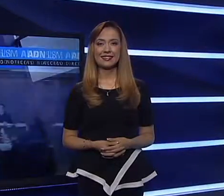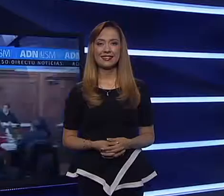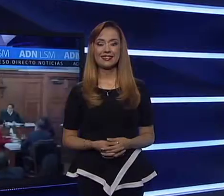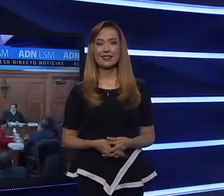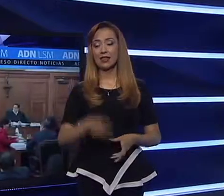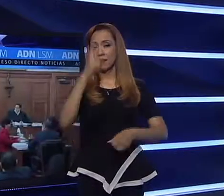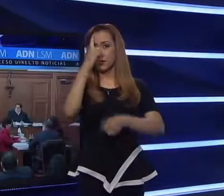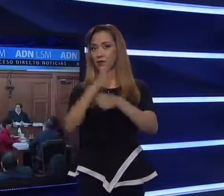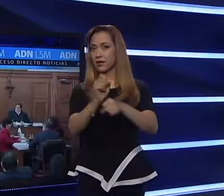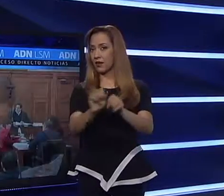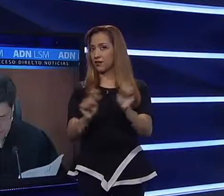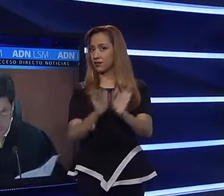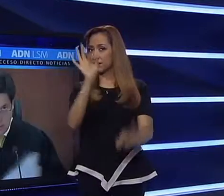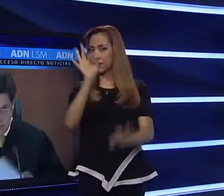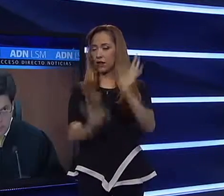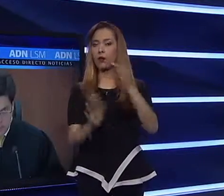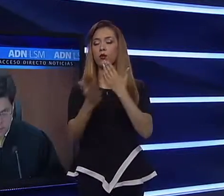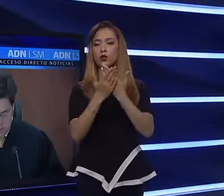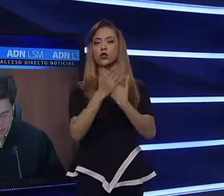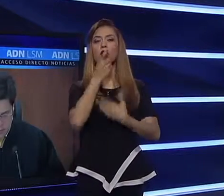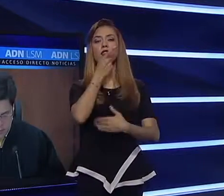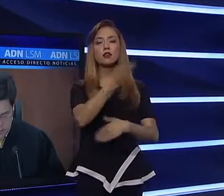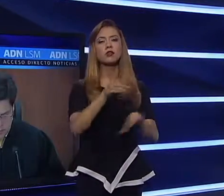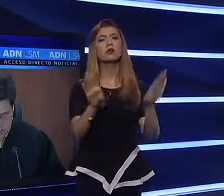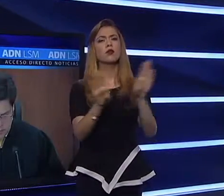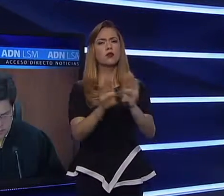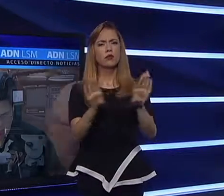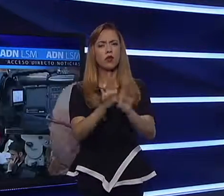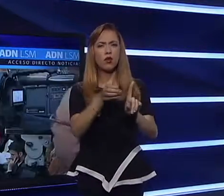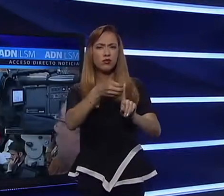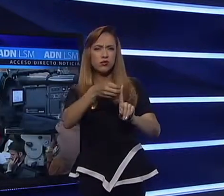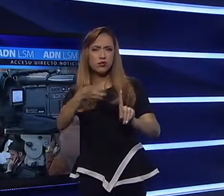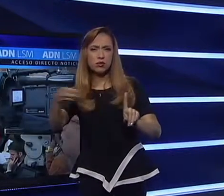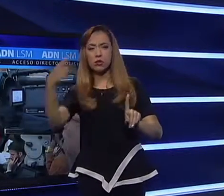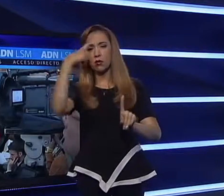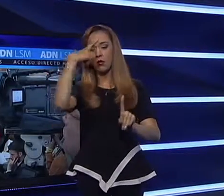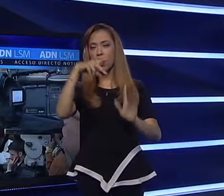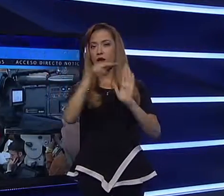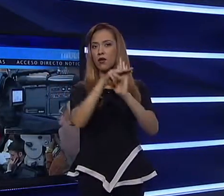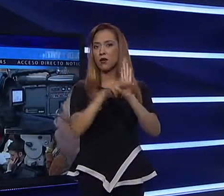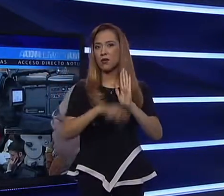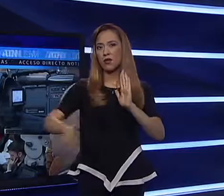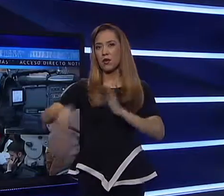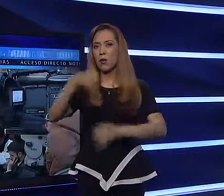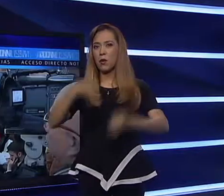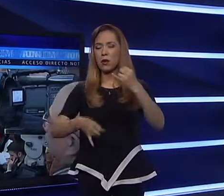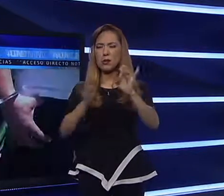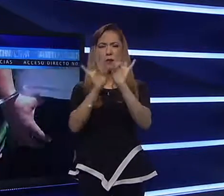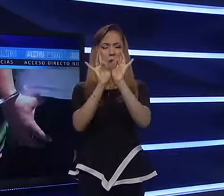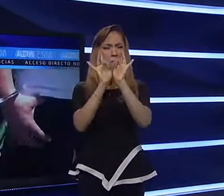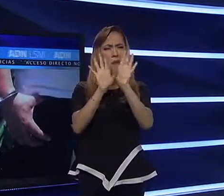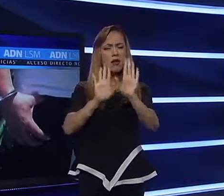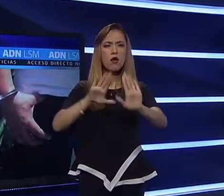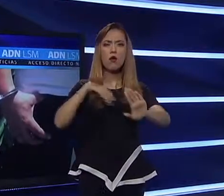Primera Sala fijará precedentes sobre el procedimiento que juzgadores deben seguir en casos de delitos contra periodistas.